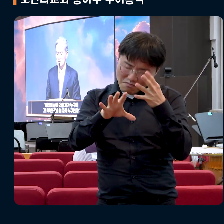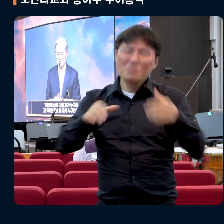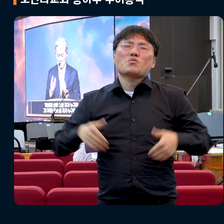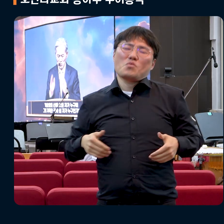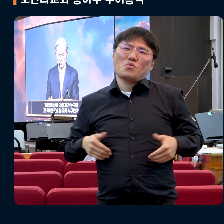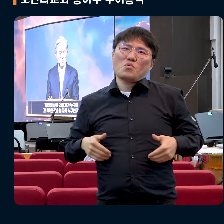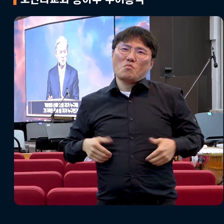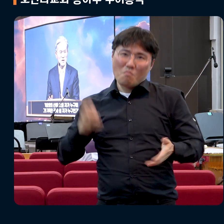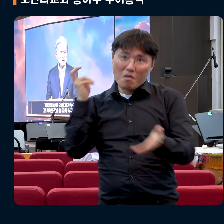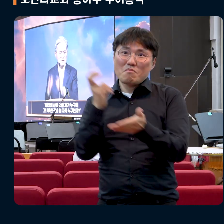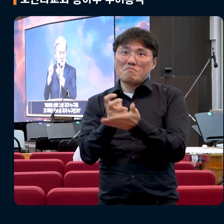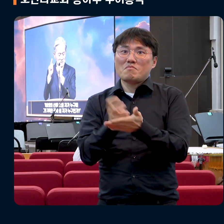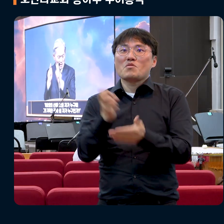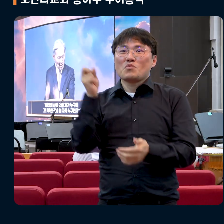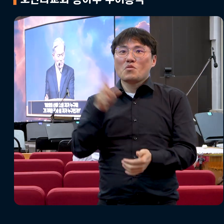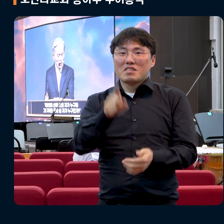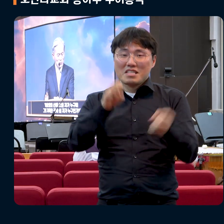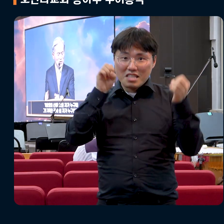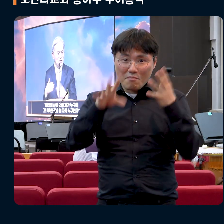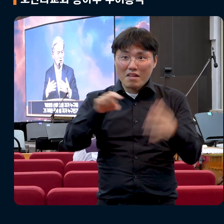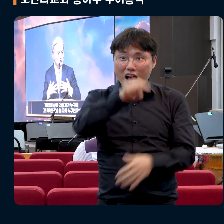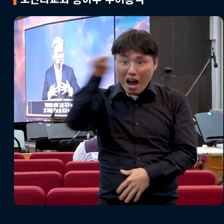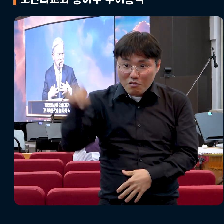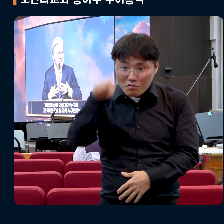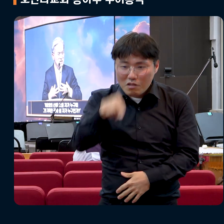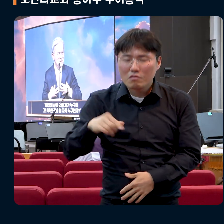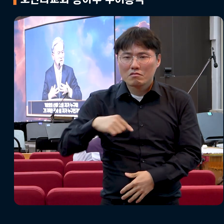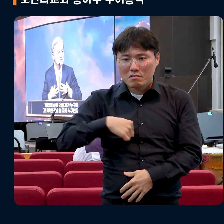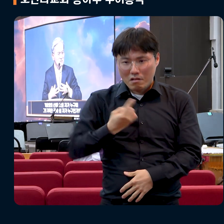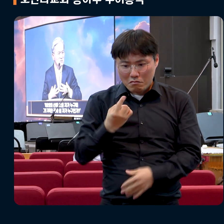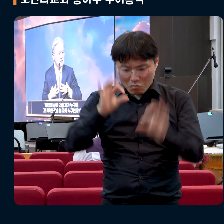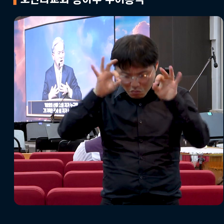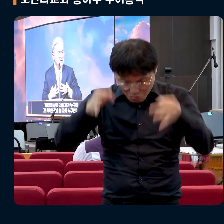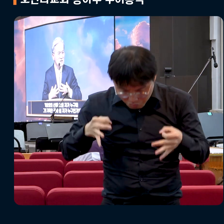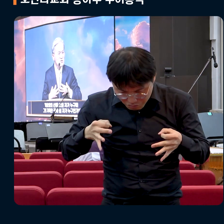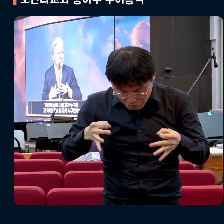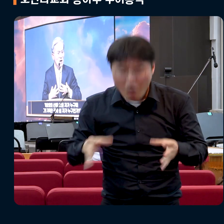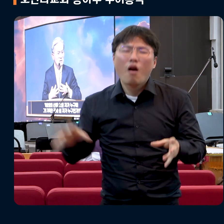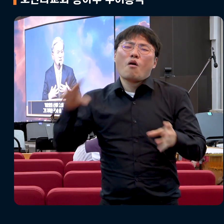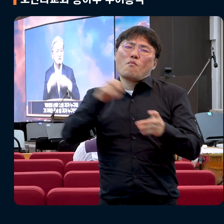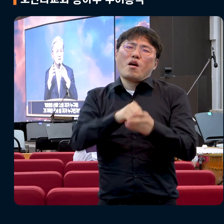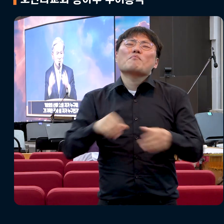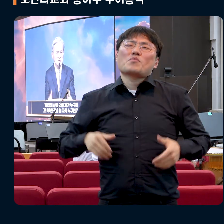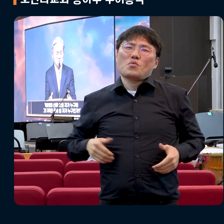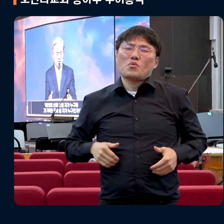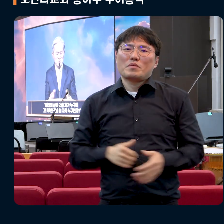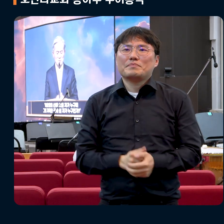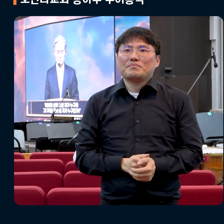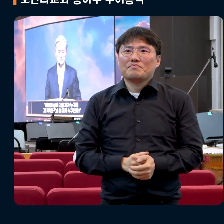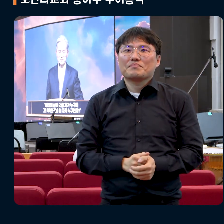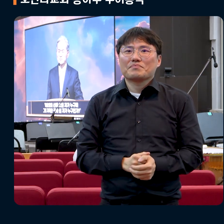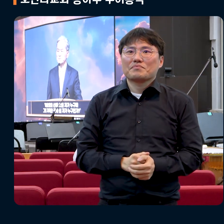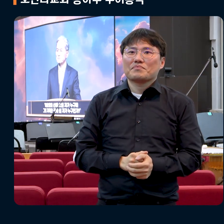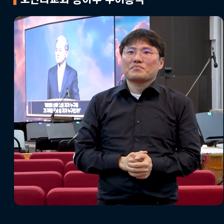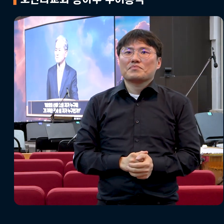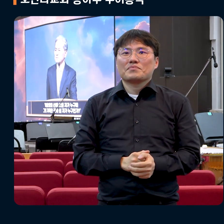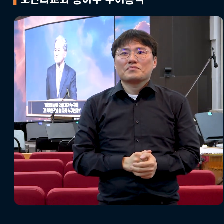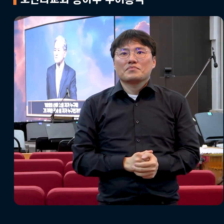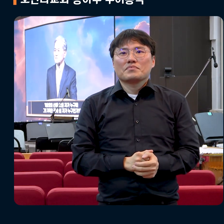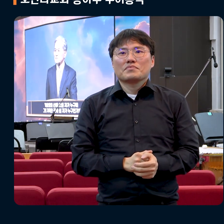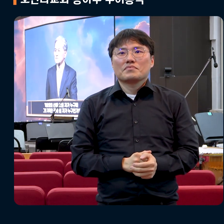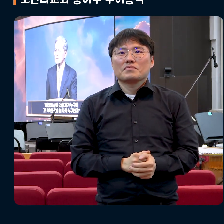하고, 그리고 무엇보다 그 대답 가운데 우리 자신이 들어가 있어야 하는 그런 질문이죠.